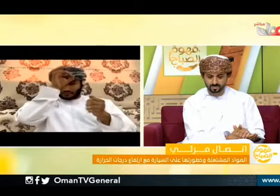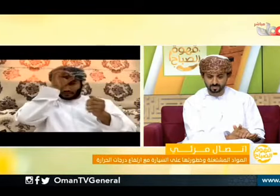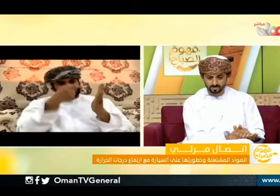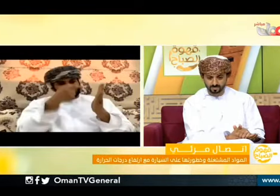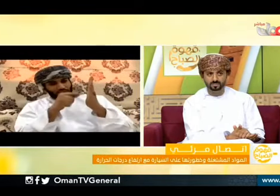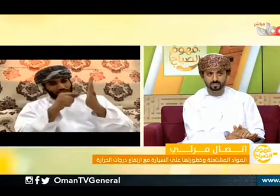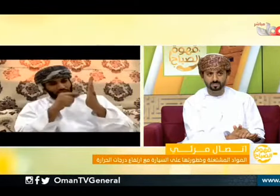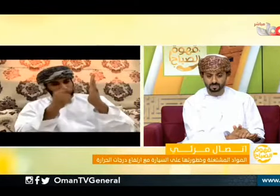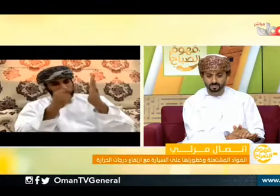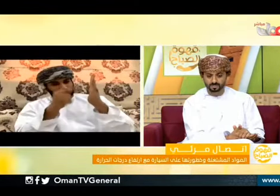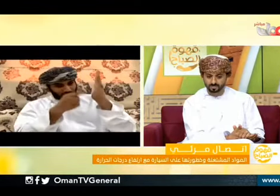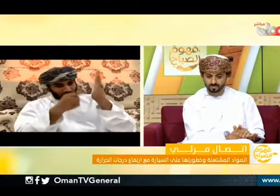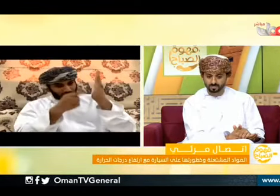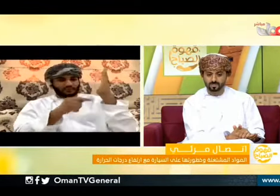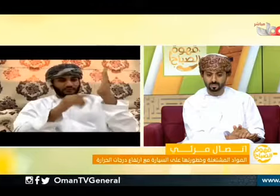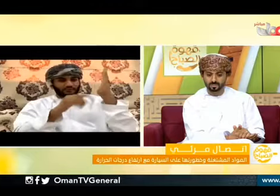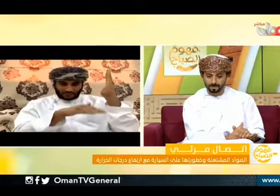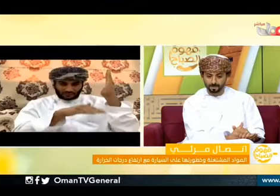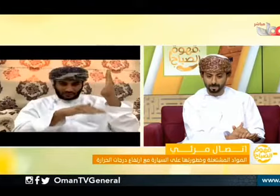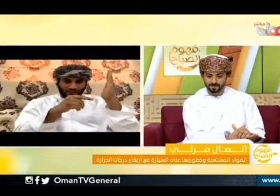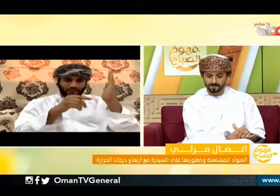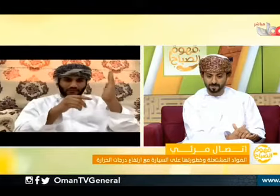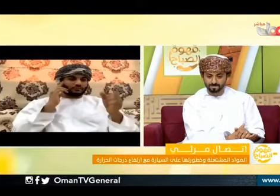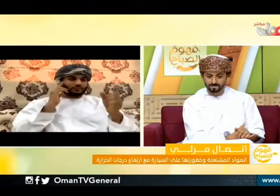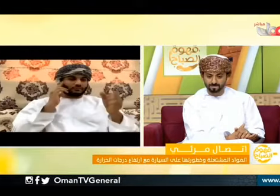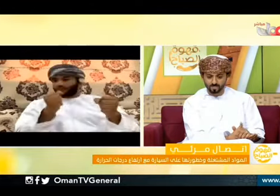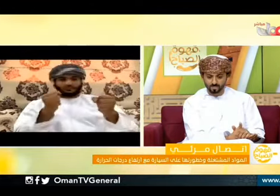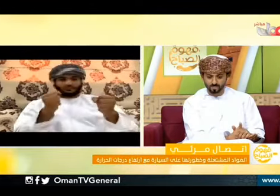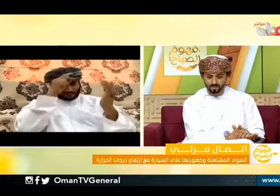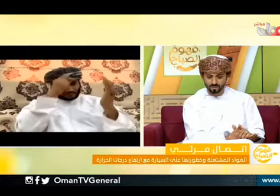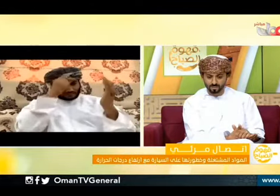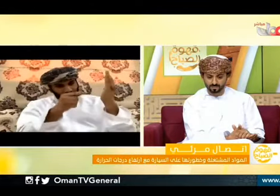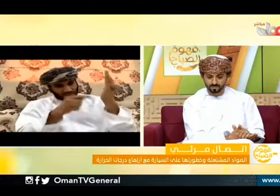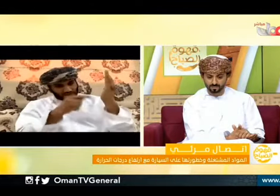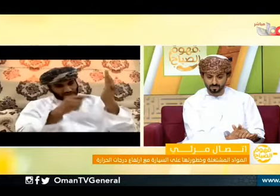البلكات وما شابه ذلك وغيرها. وبعدين تم تطبيق هذا